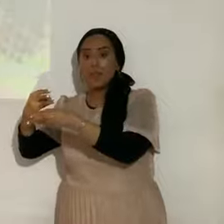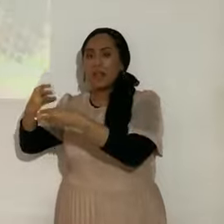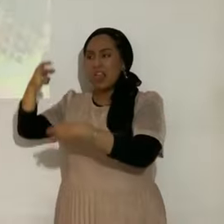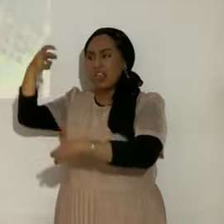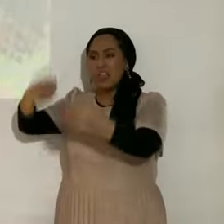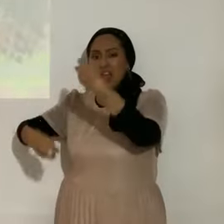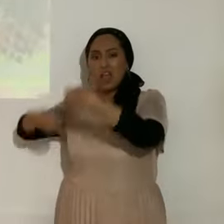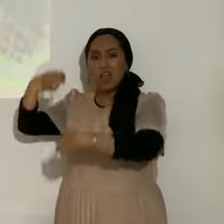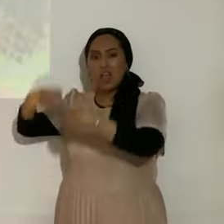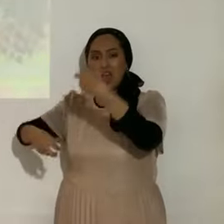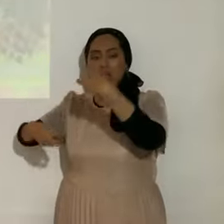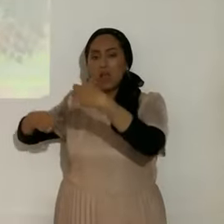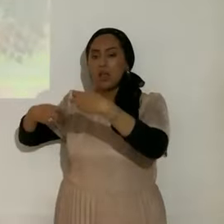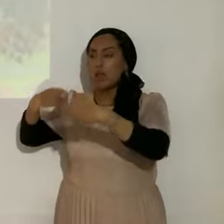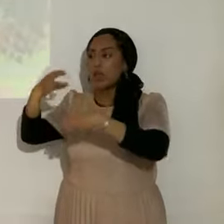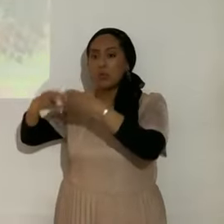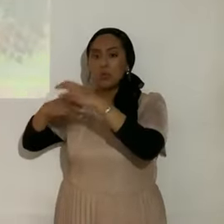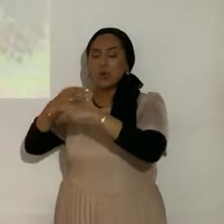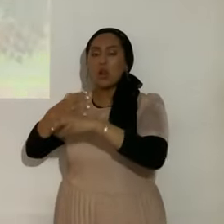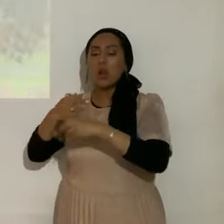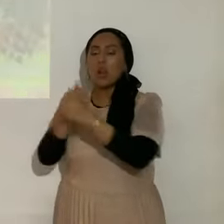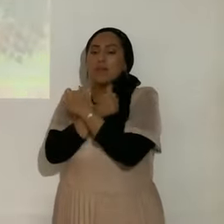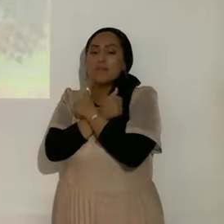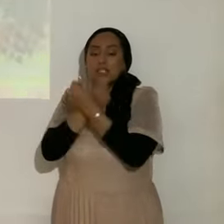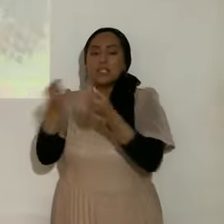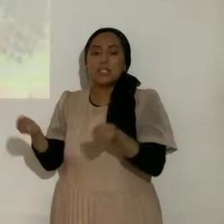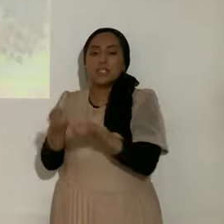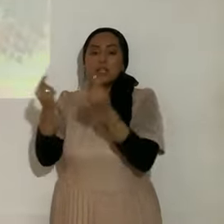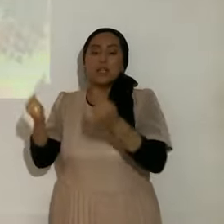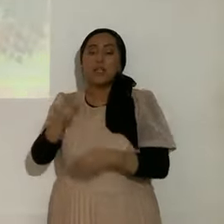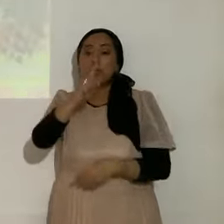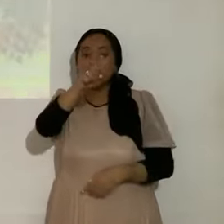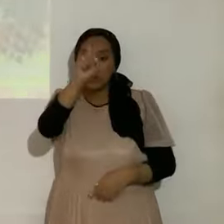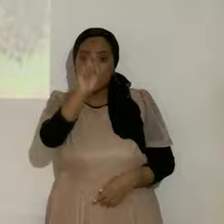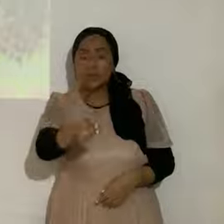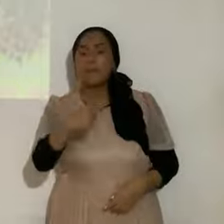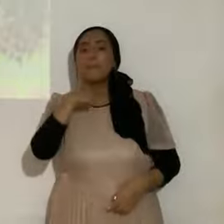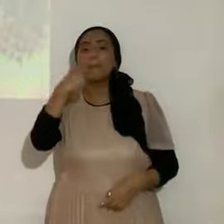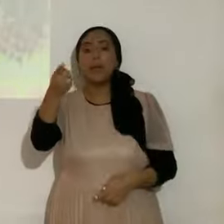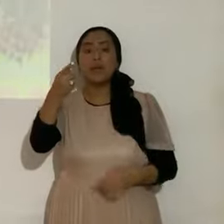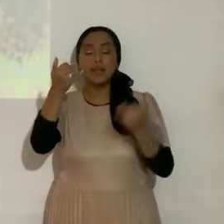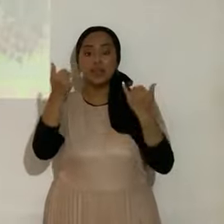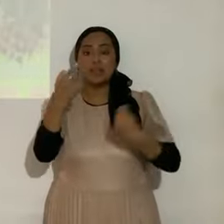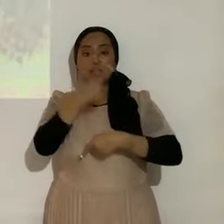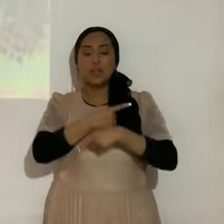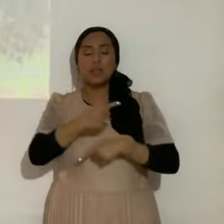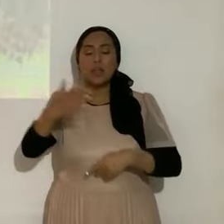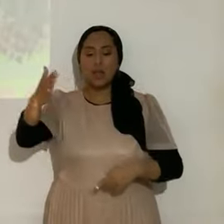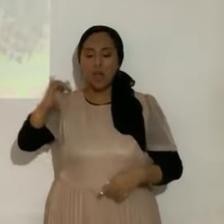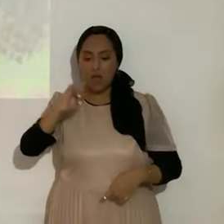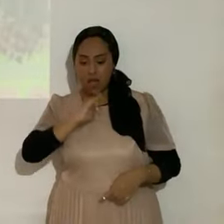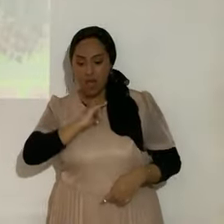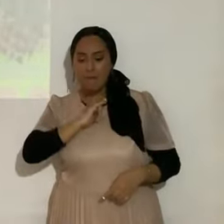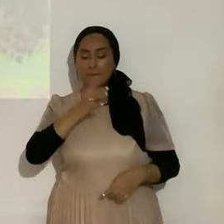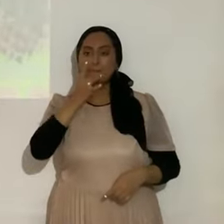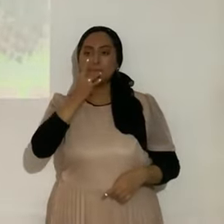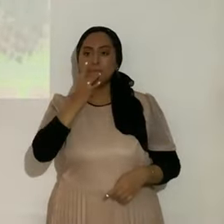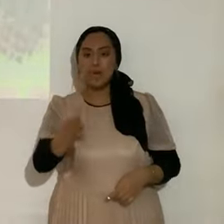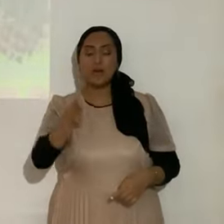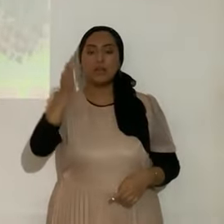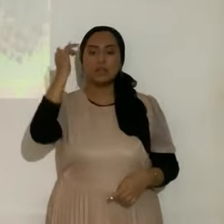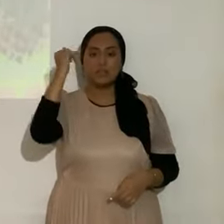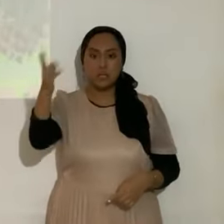difíciles, porque el mundo no quiere dejar de pecar. Tú tienes que declarar en este día que tú eres la luz de Yahweh. Y